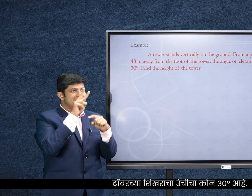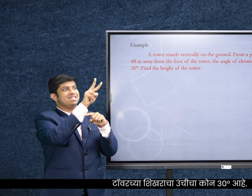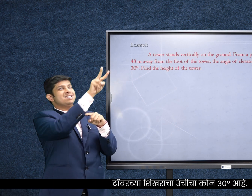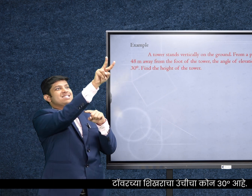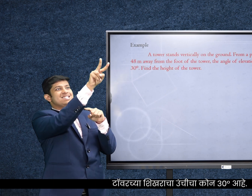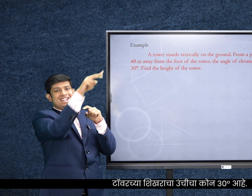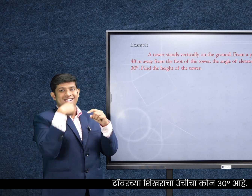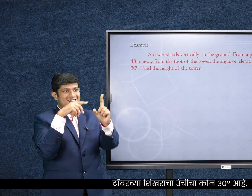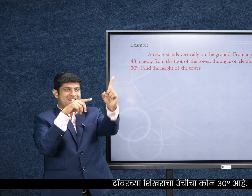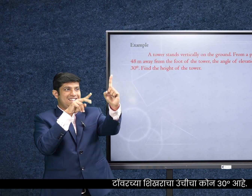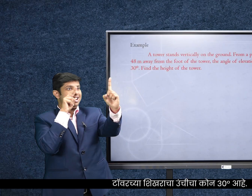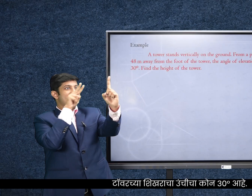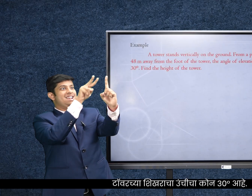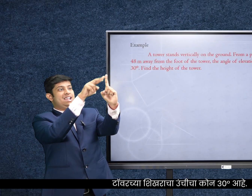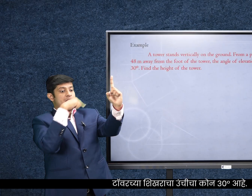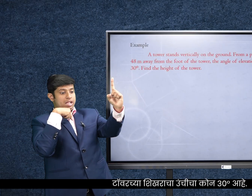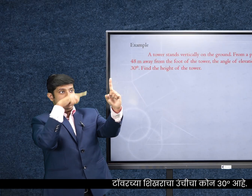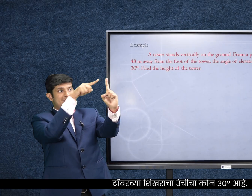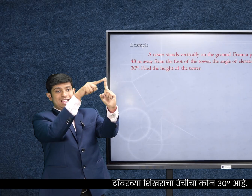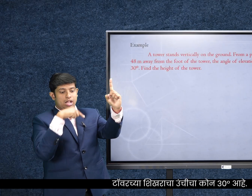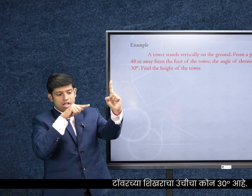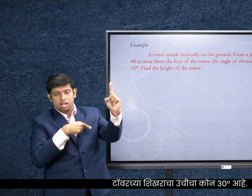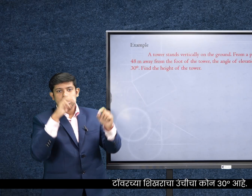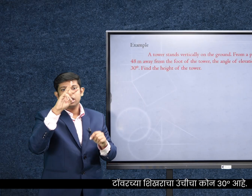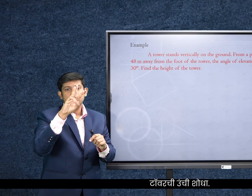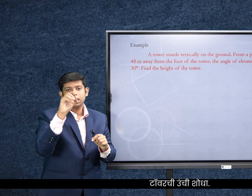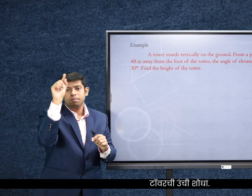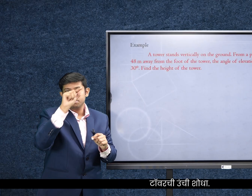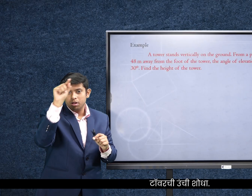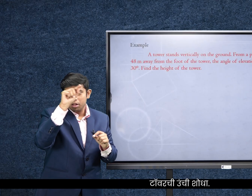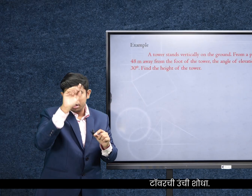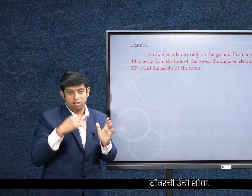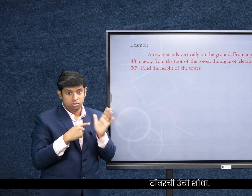टॉवरच्या शिखराचा उंचीचा कोन 30 डिग्री आहे. टॉवरची उंची शोधा.